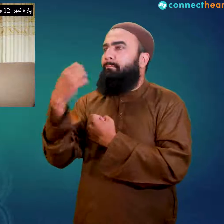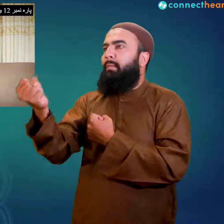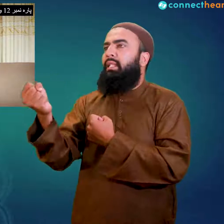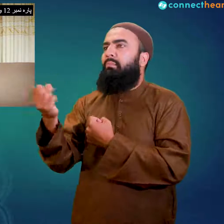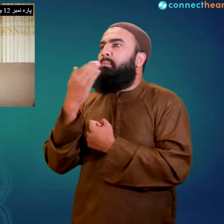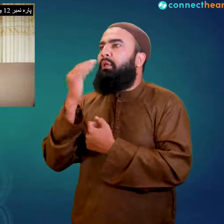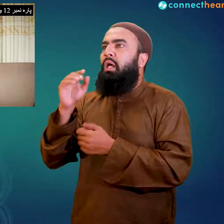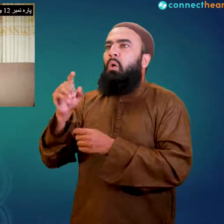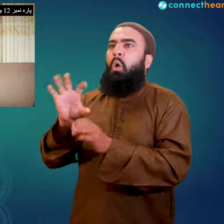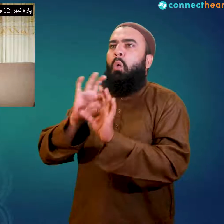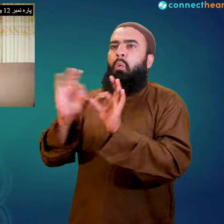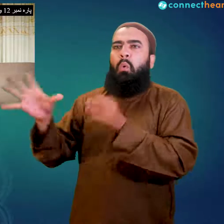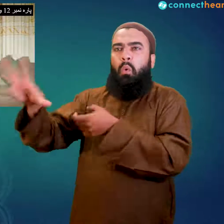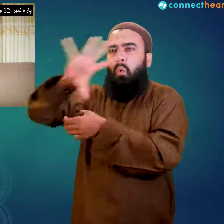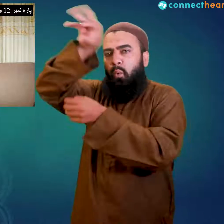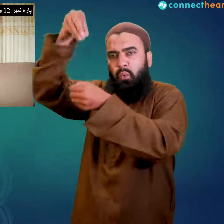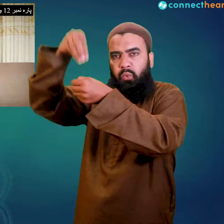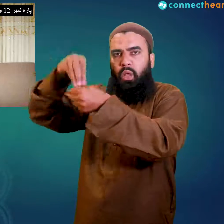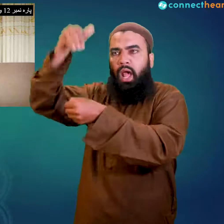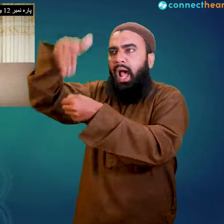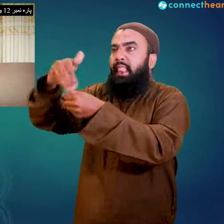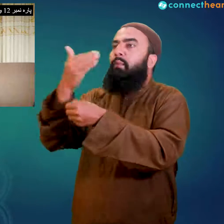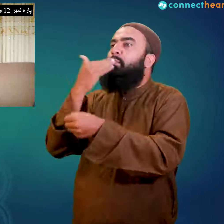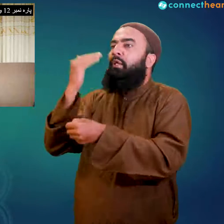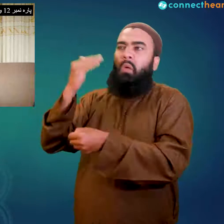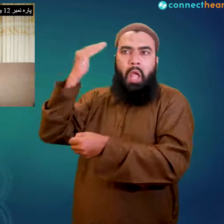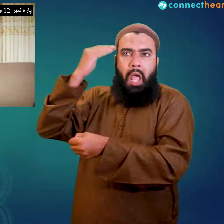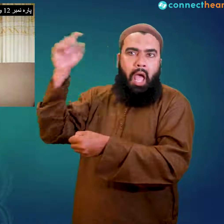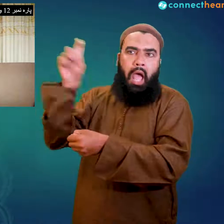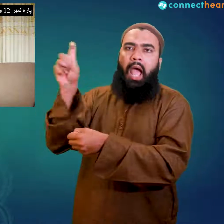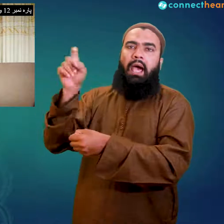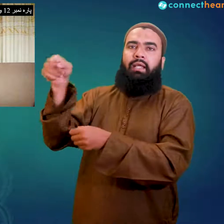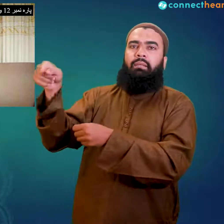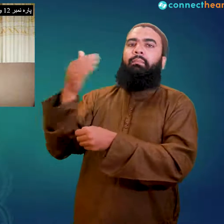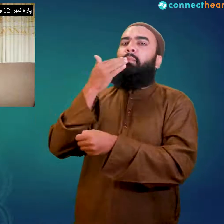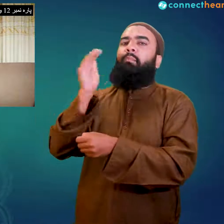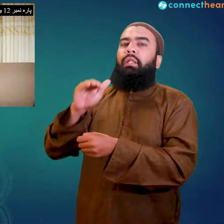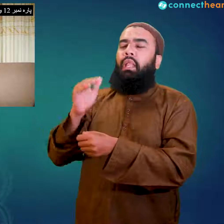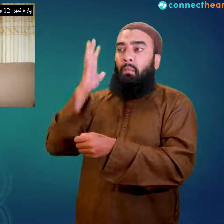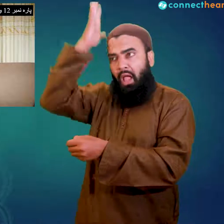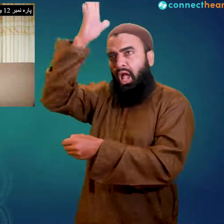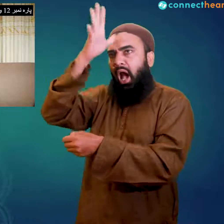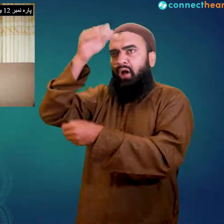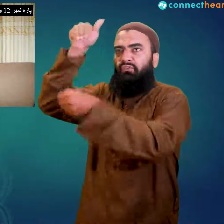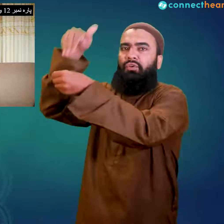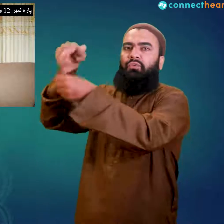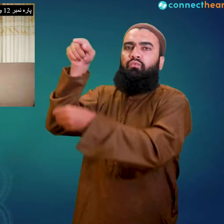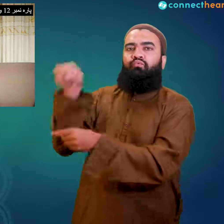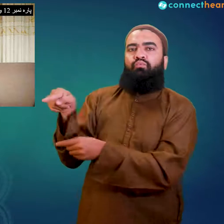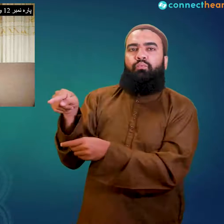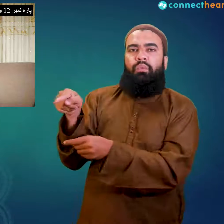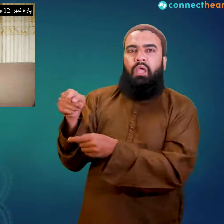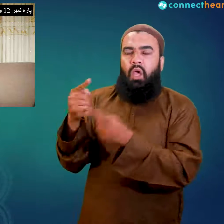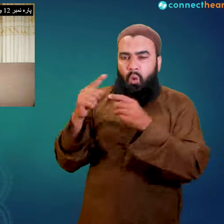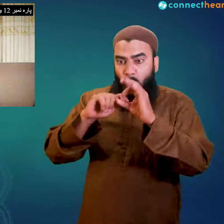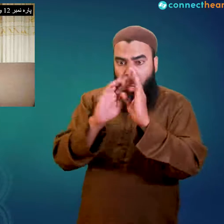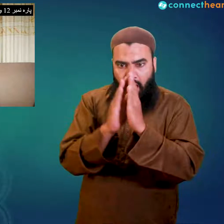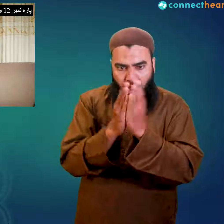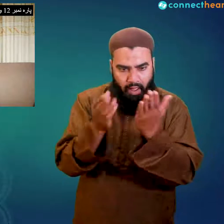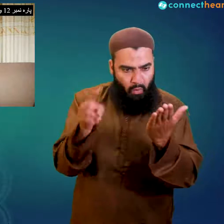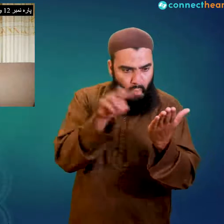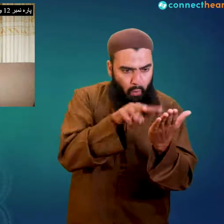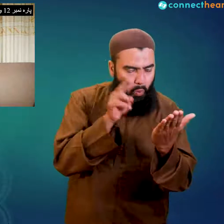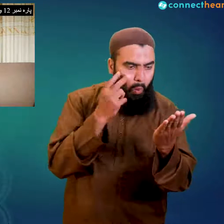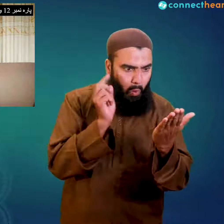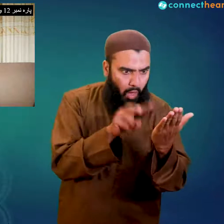اسے کسی چیز کا علم نہیں، اور اس سے مراد کافر ہے، یعنی وہ اندھا حق کی طرف سے ہو گیا، حق کو دیکھنے